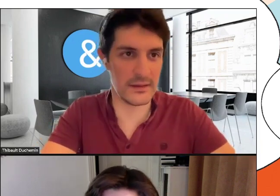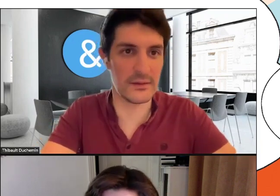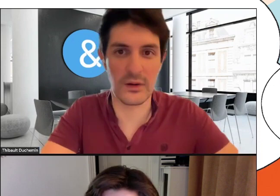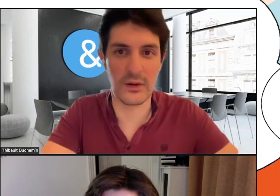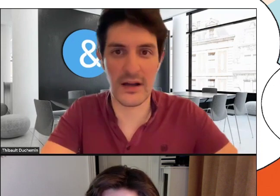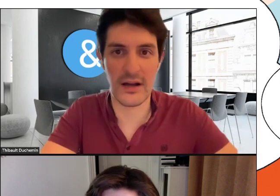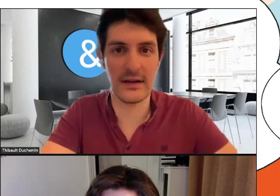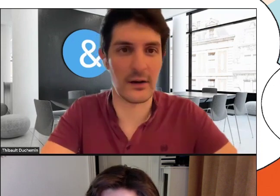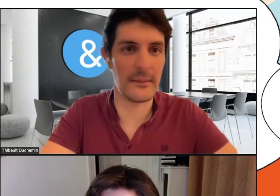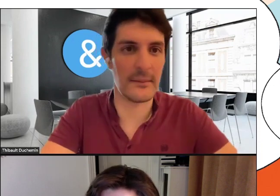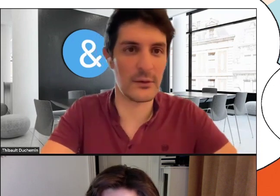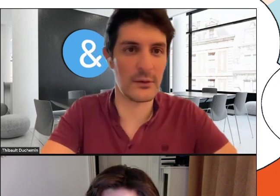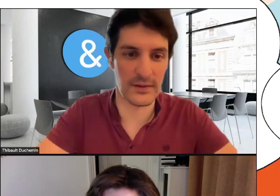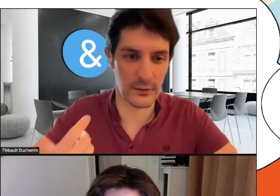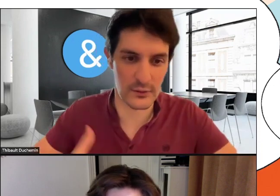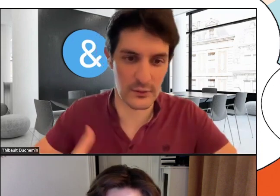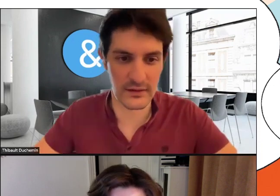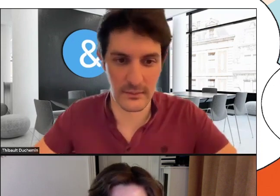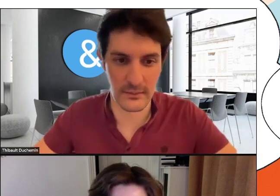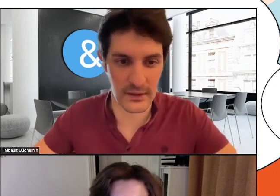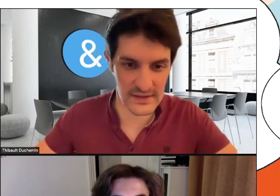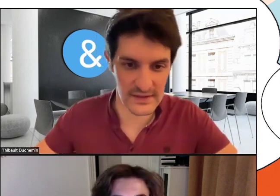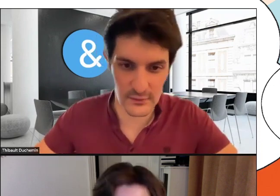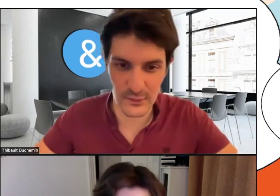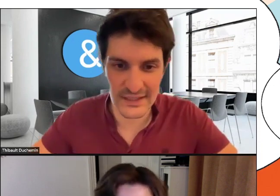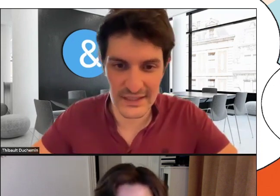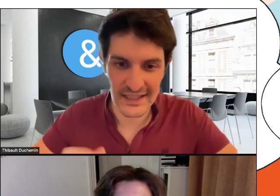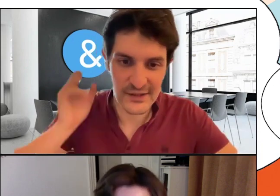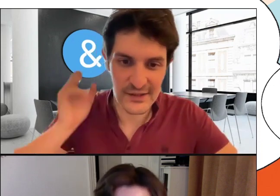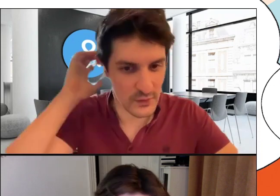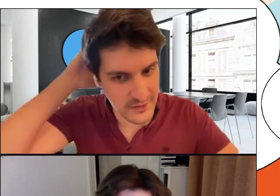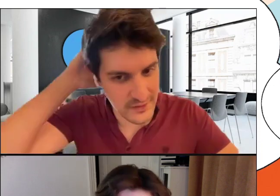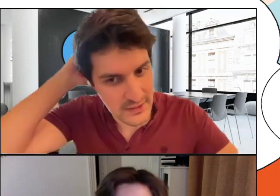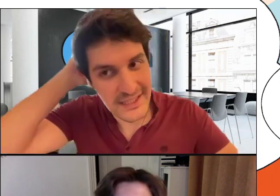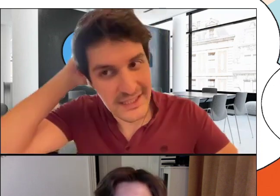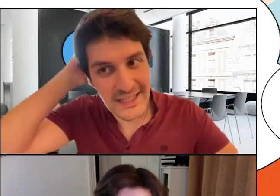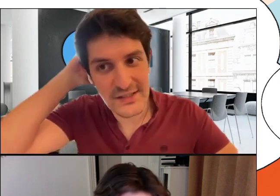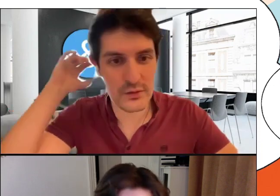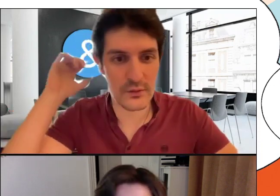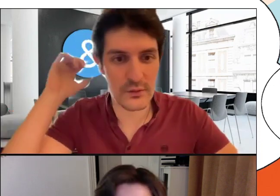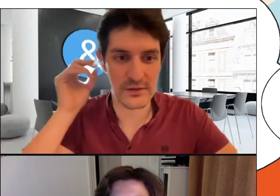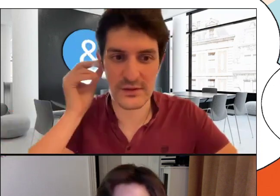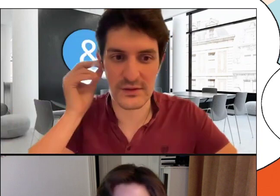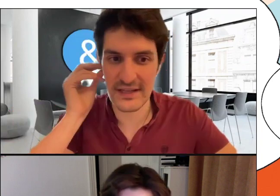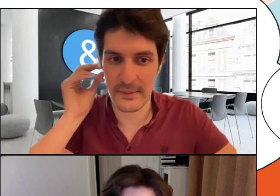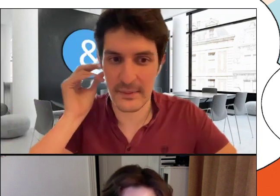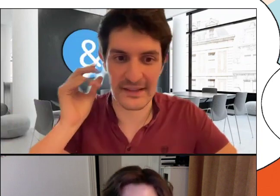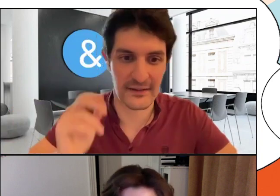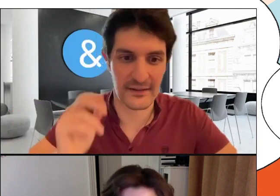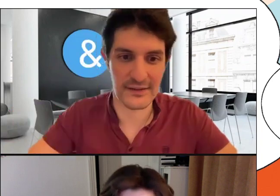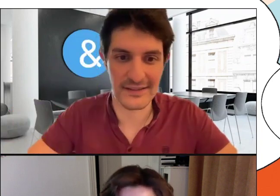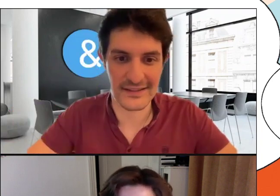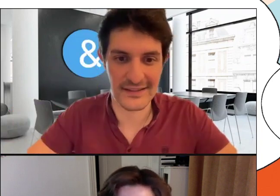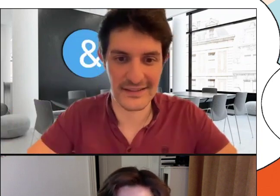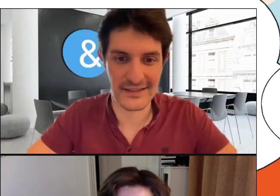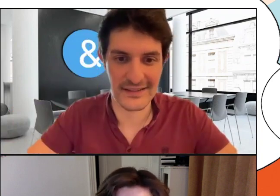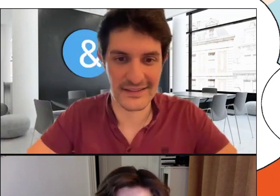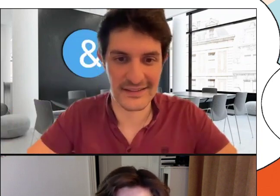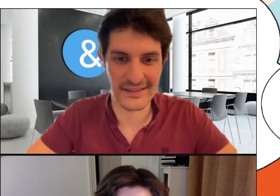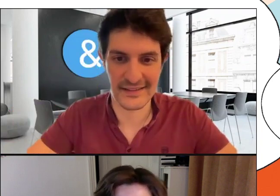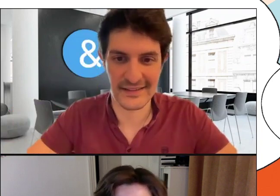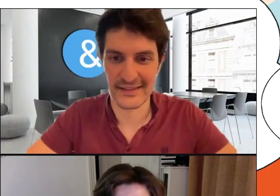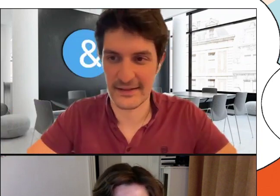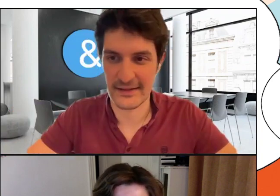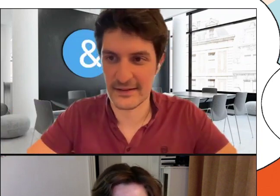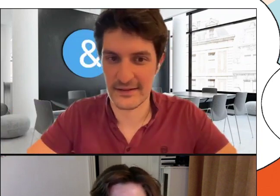Donc là, alors là maintenant, tu viens de rejoindre ma conversation sur Ava. Est-ce que tu vois ce que je dis apparaître? Oui,